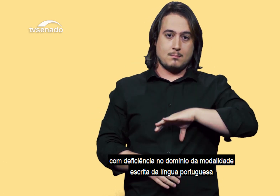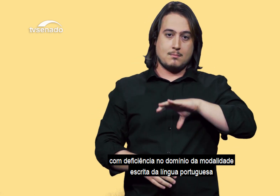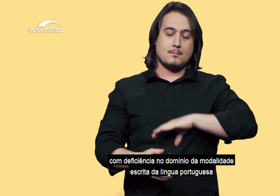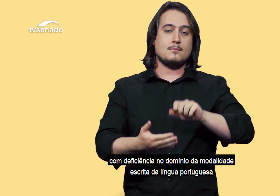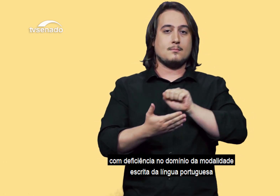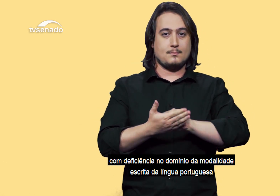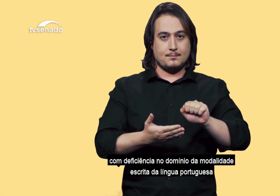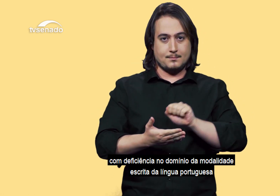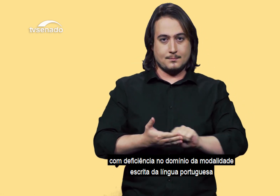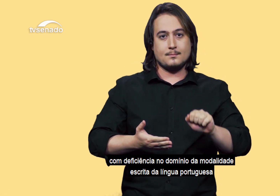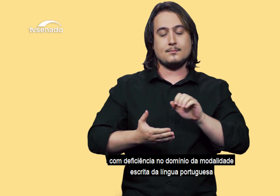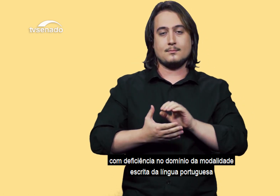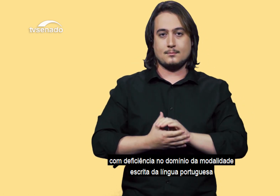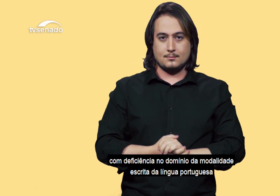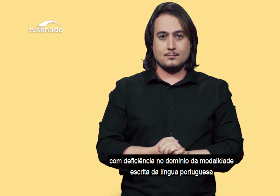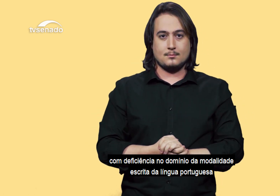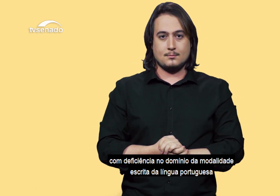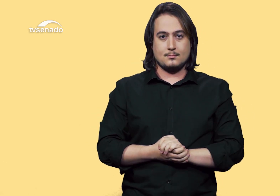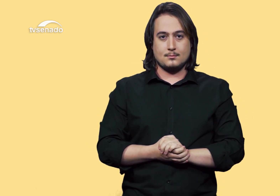portuguesa.